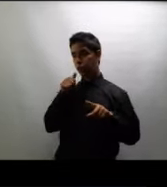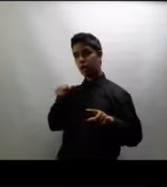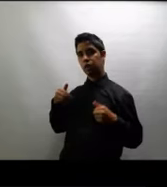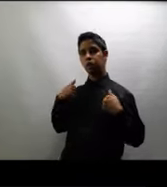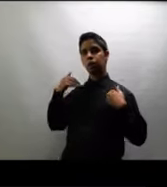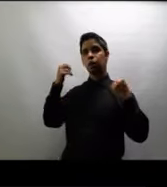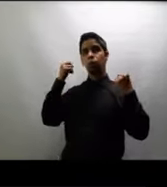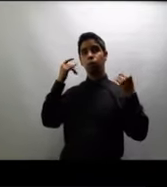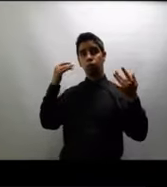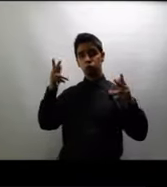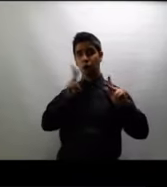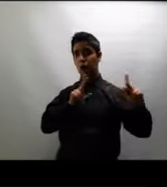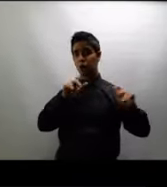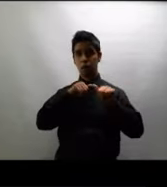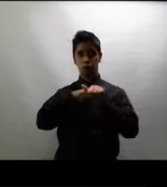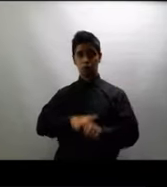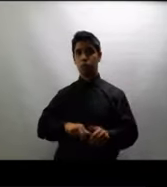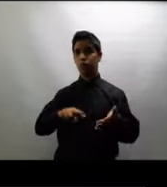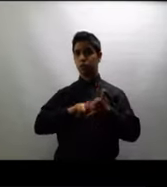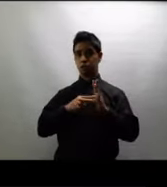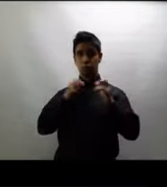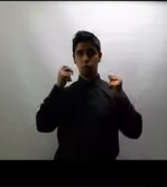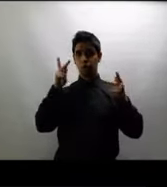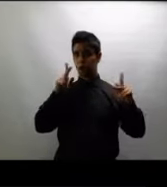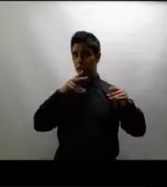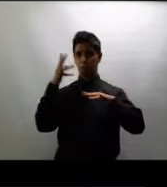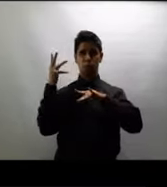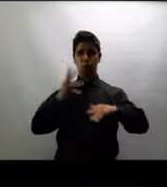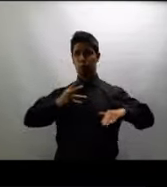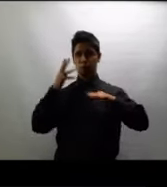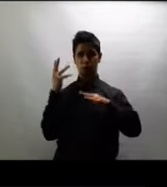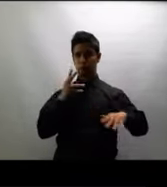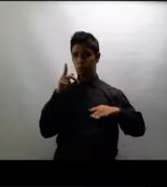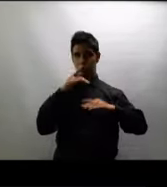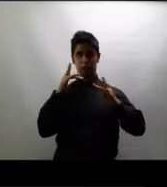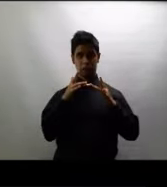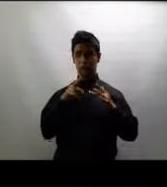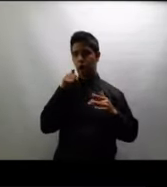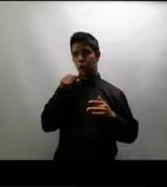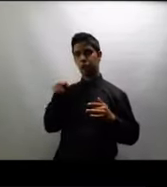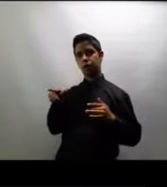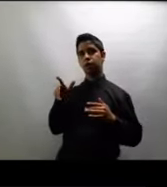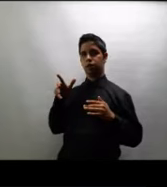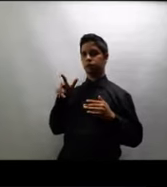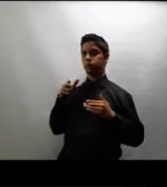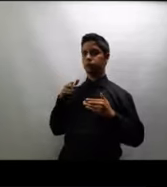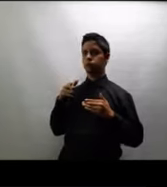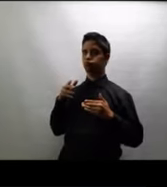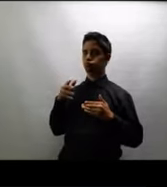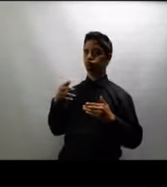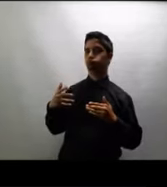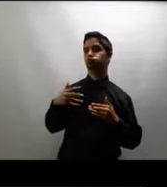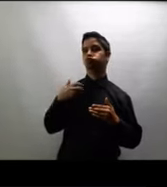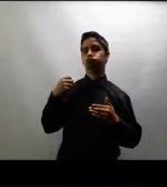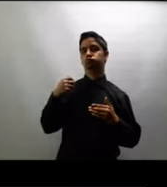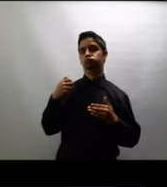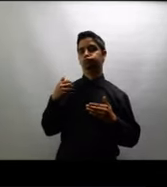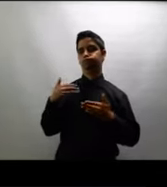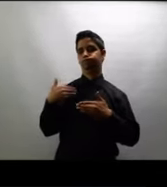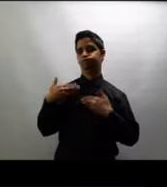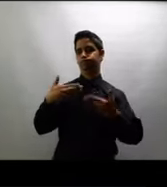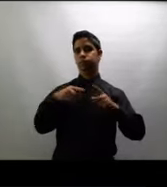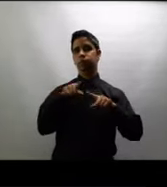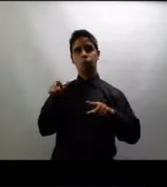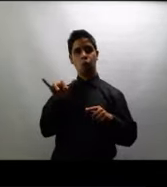hecho que lo bajen por internet, etcétera. Sí. Y eso le da una gran ventaja, y pues una exposición. Y